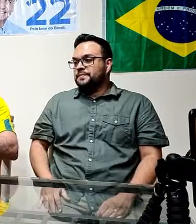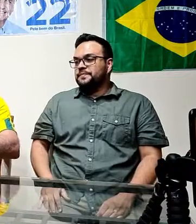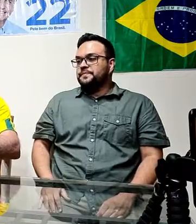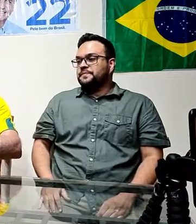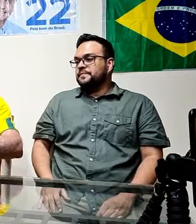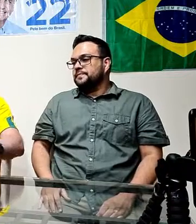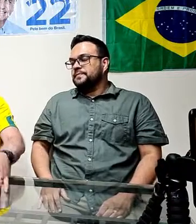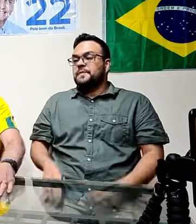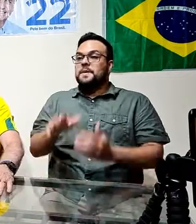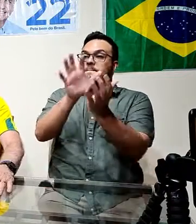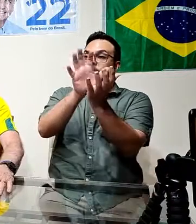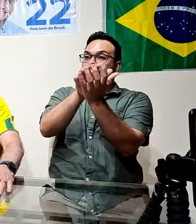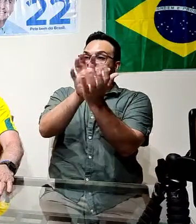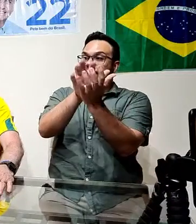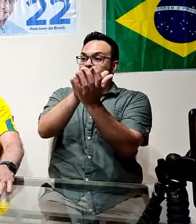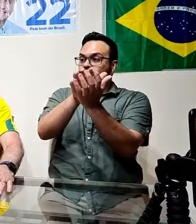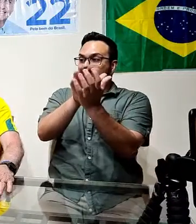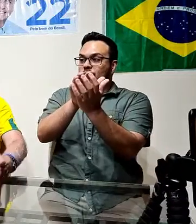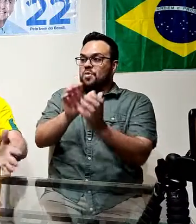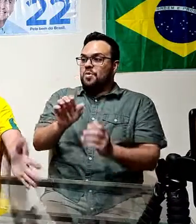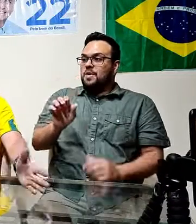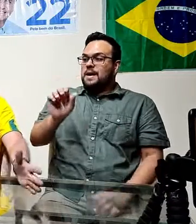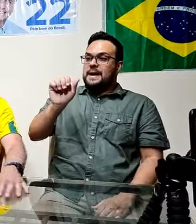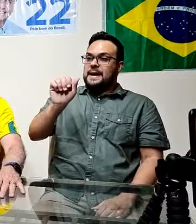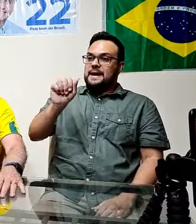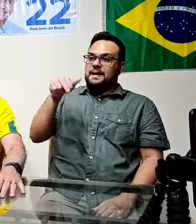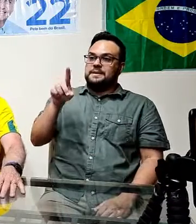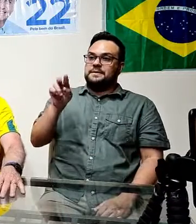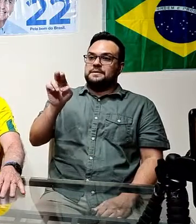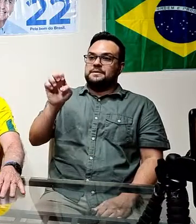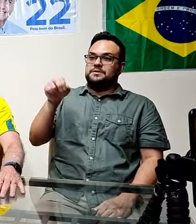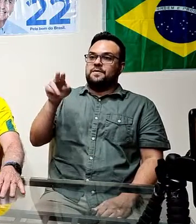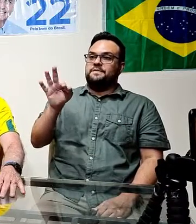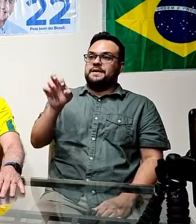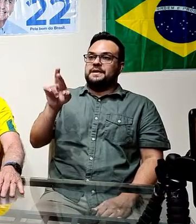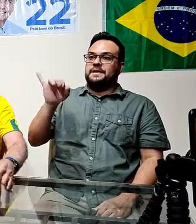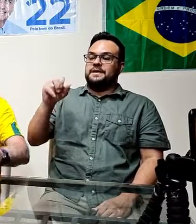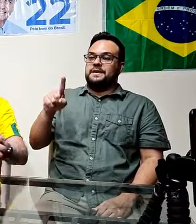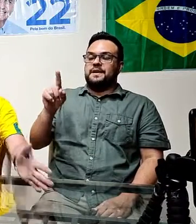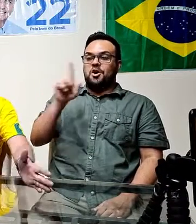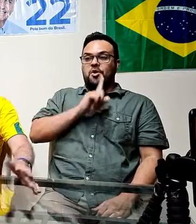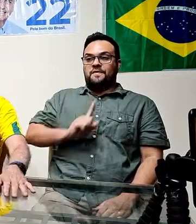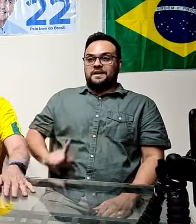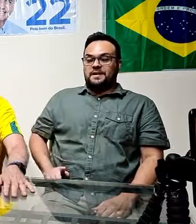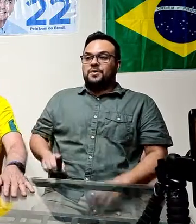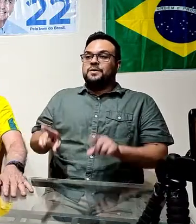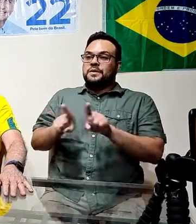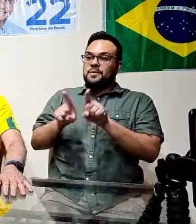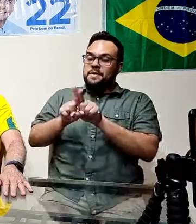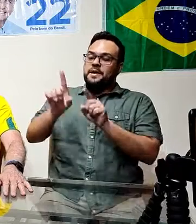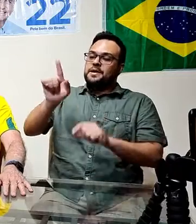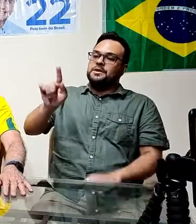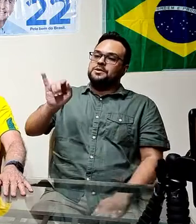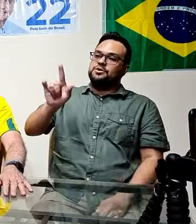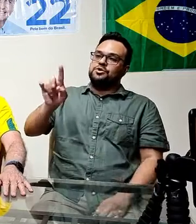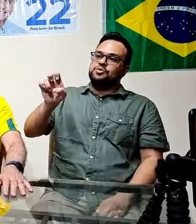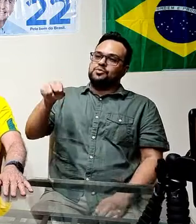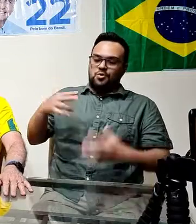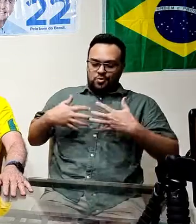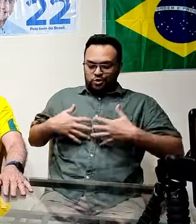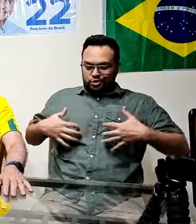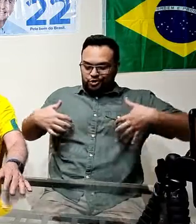Pernambuco, o nosso Anderson Ferreira, candidato aí ao governo do estado, e o nosso Gilson